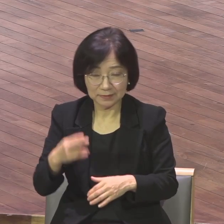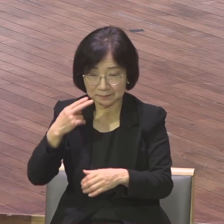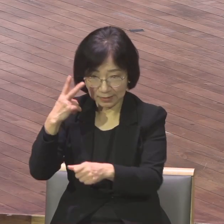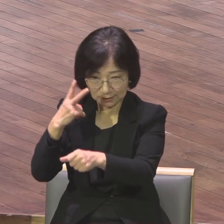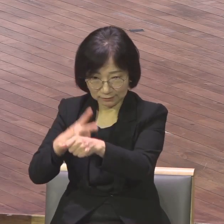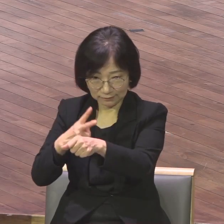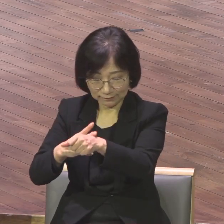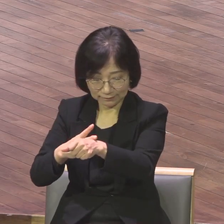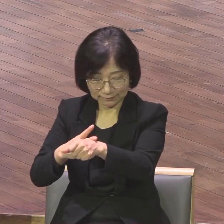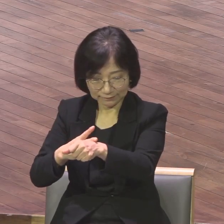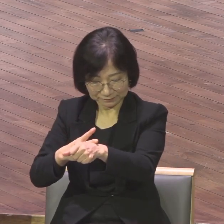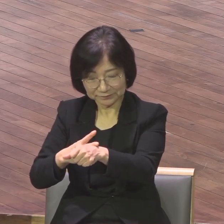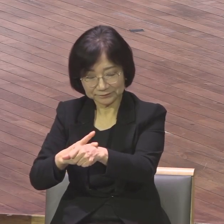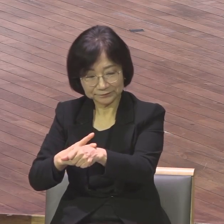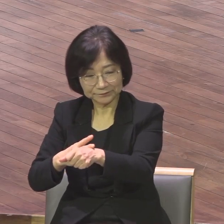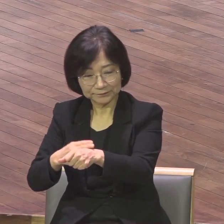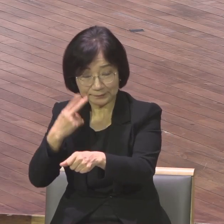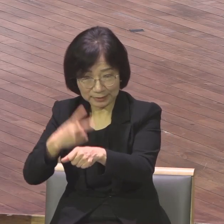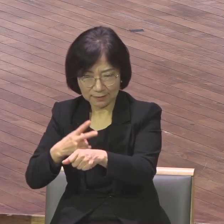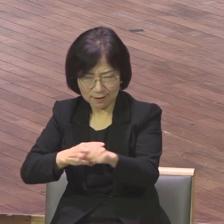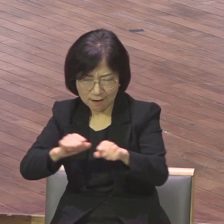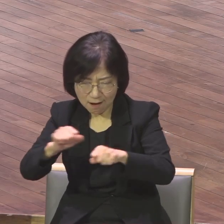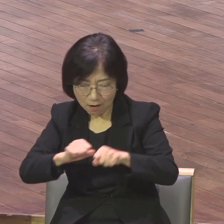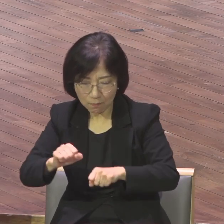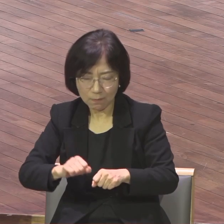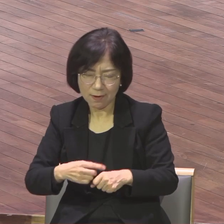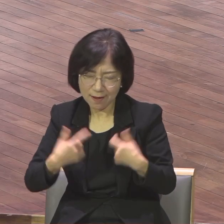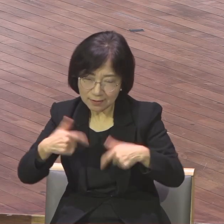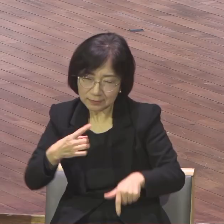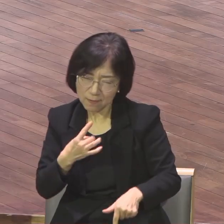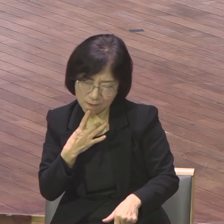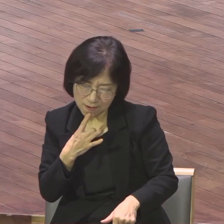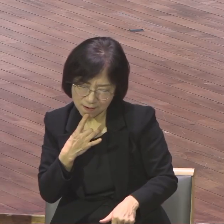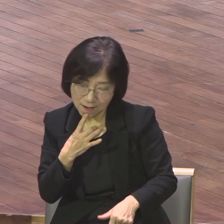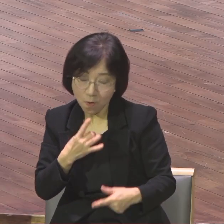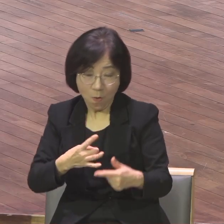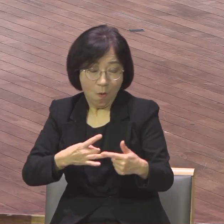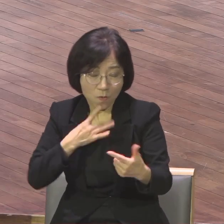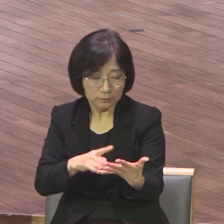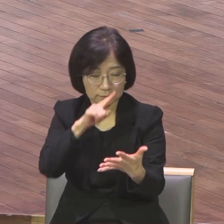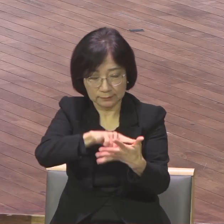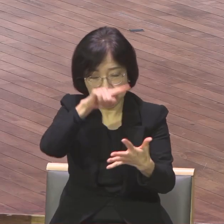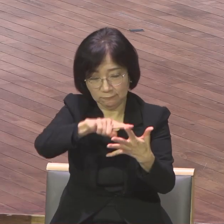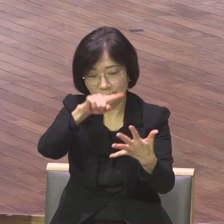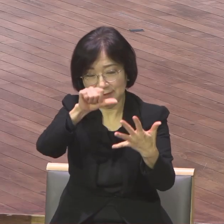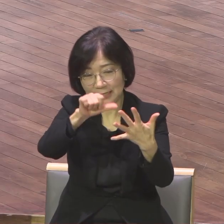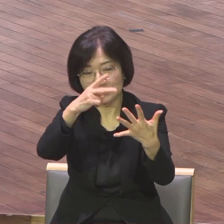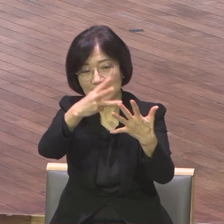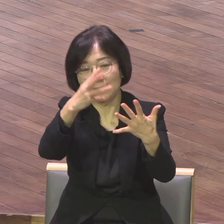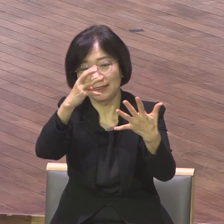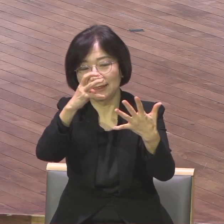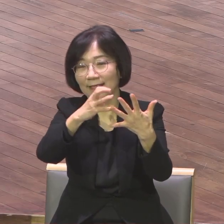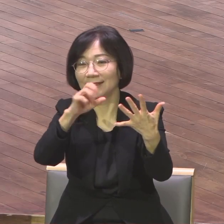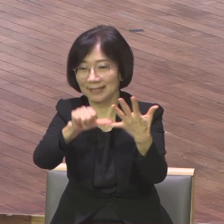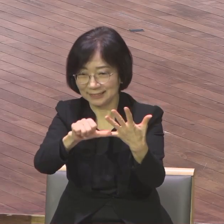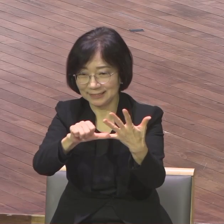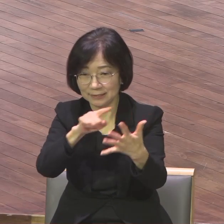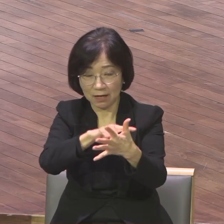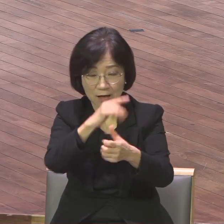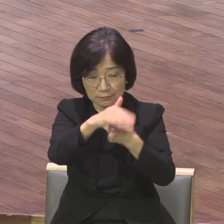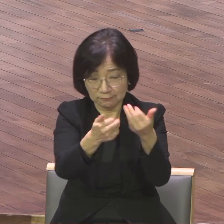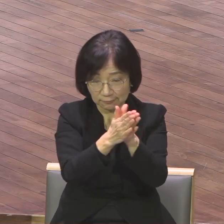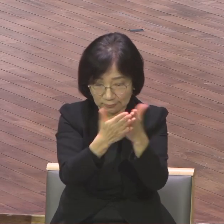보면 그야말로 다섯 가지 오직이었어요. 오직의 삶이었어요. 오직 성경, 오직